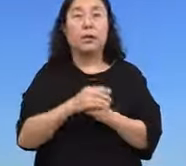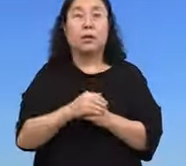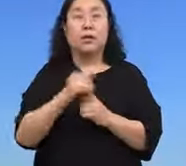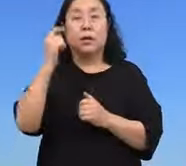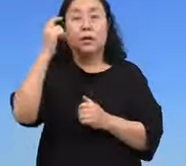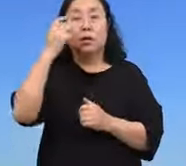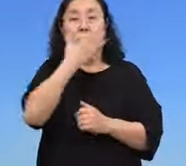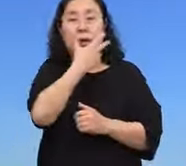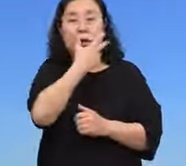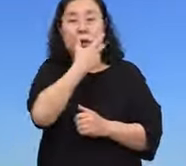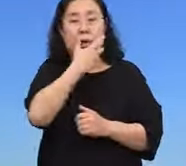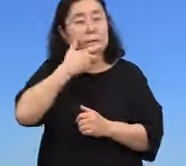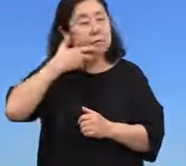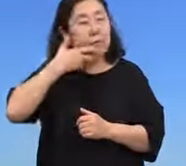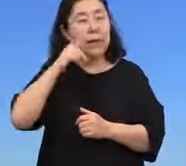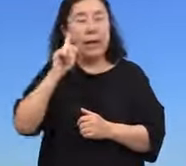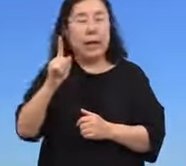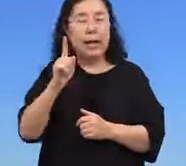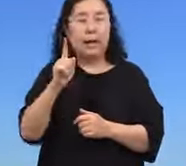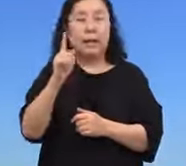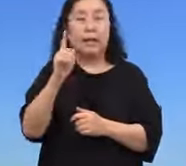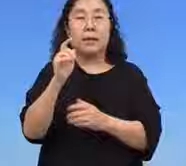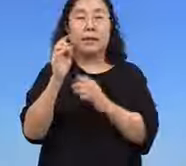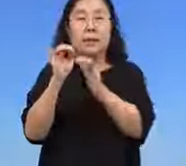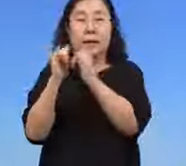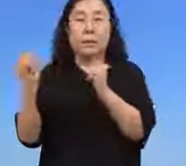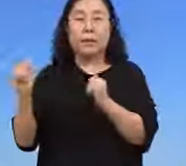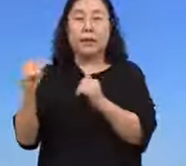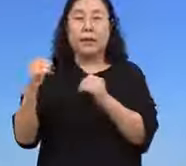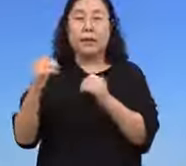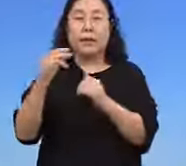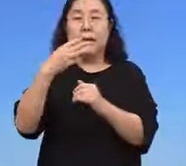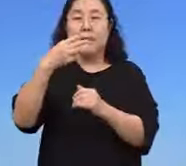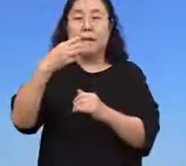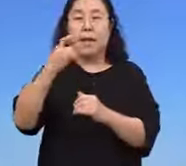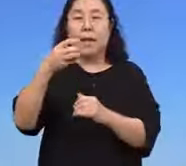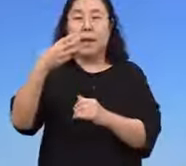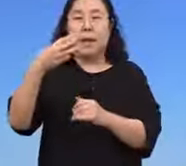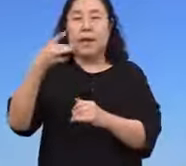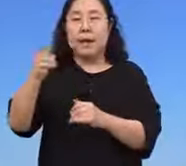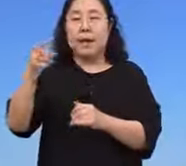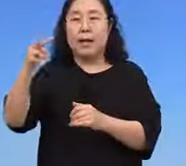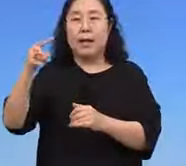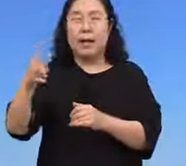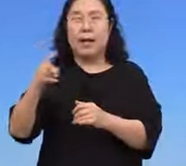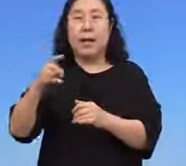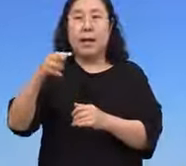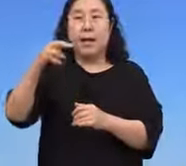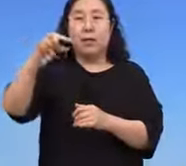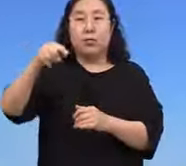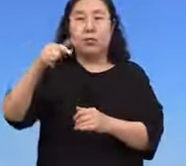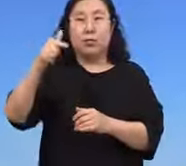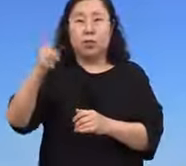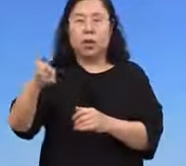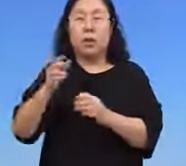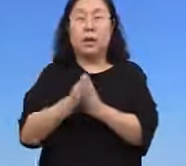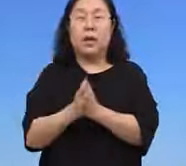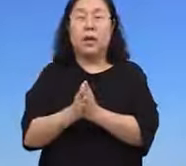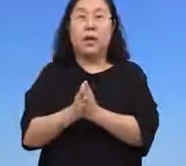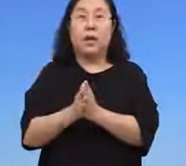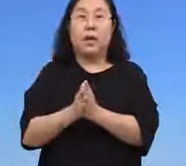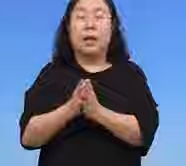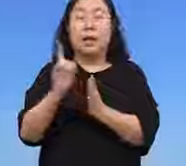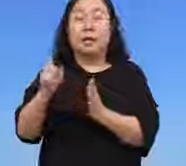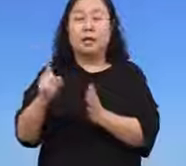번은 영국의 한 언론인이 테레사 수녀에게 그녀가 캘커타 거리에서 죽어가는 모든